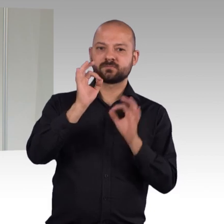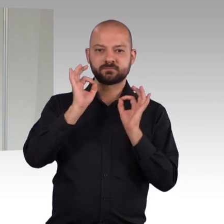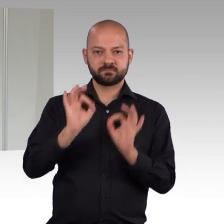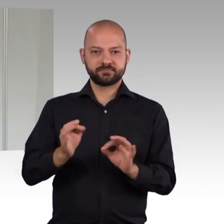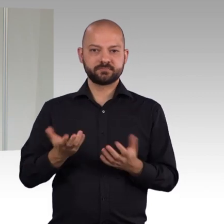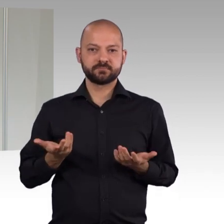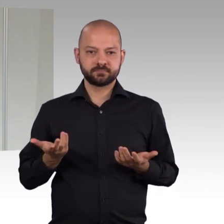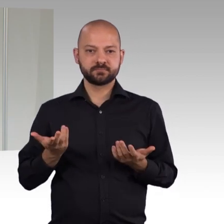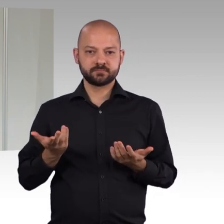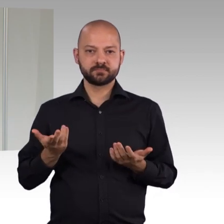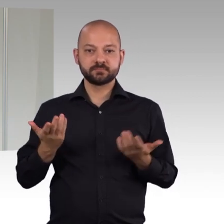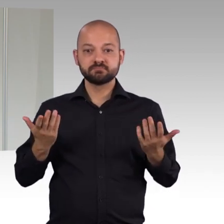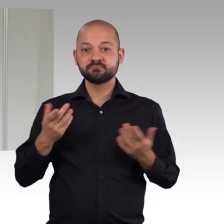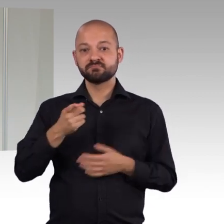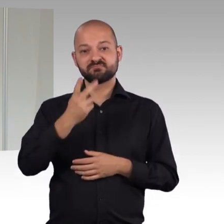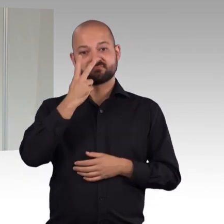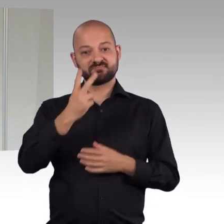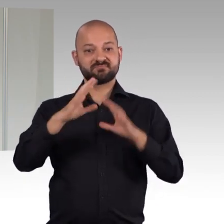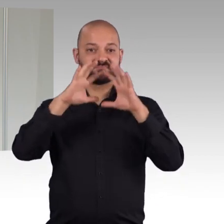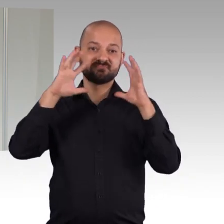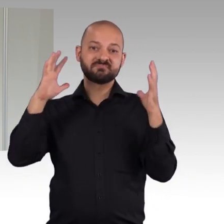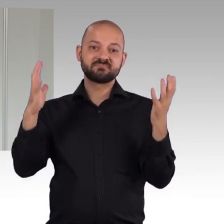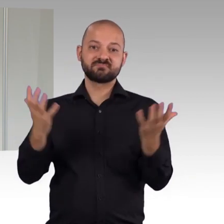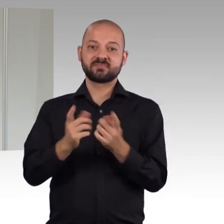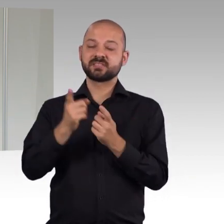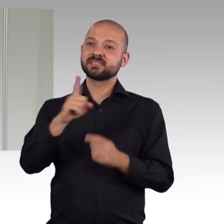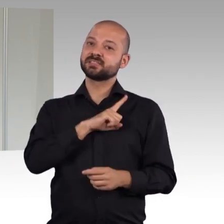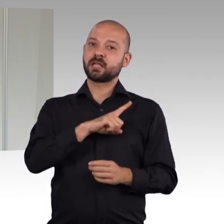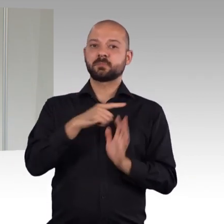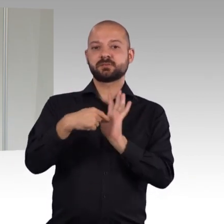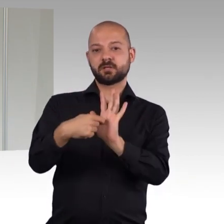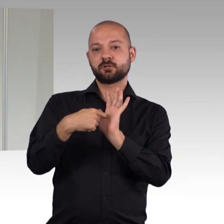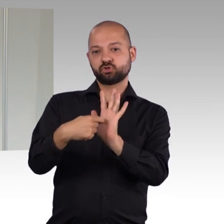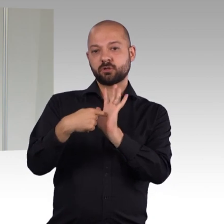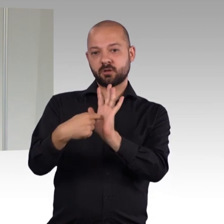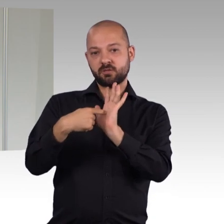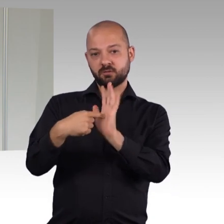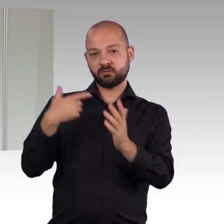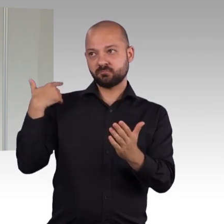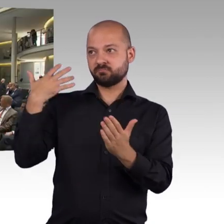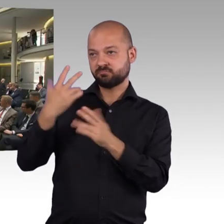widmet und dabei die Soldatinnen und Soldaten wieder mitnimmt. Und das ist Ihre Verantwortung, Frau Ministerin.